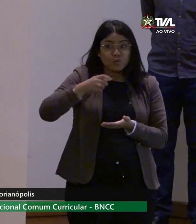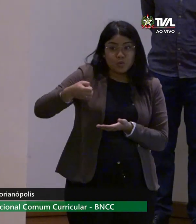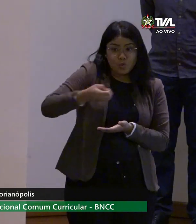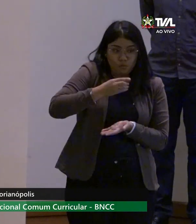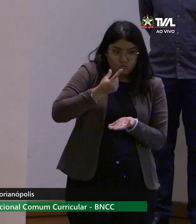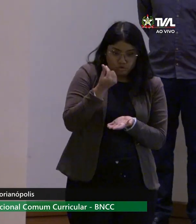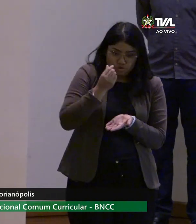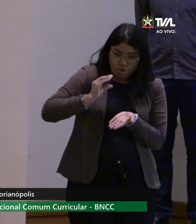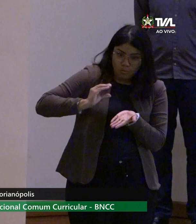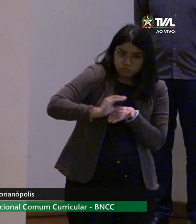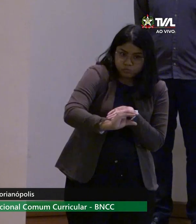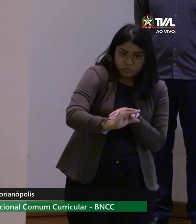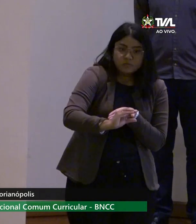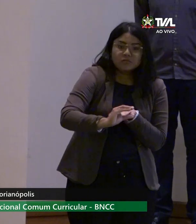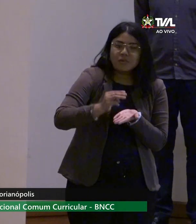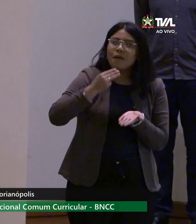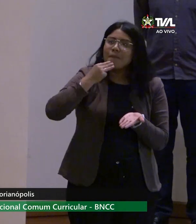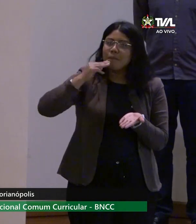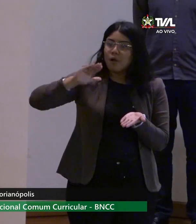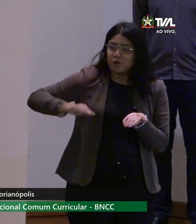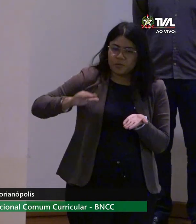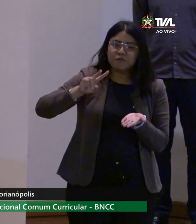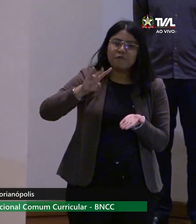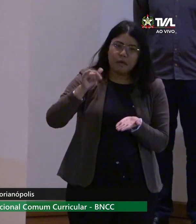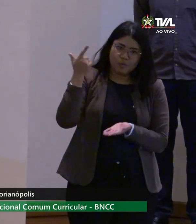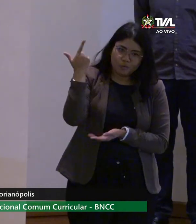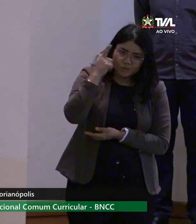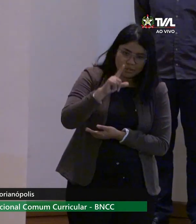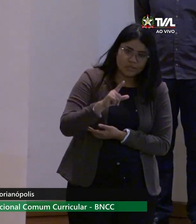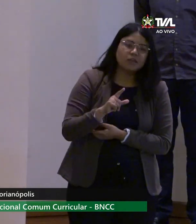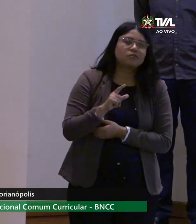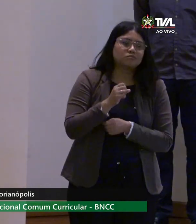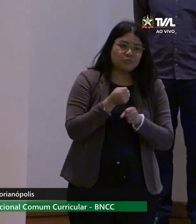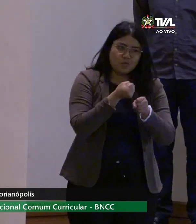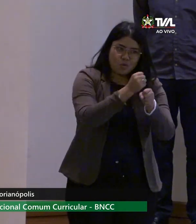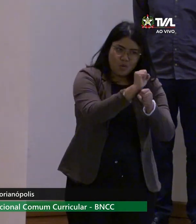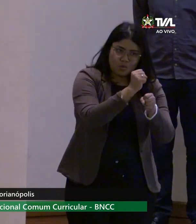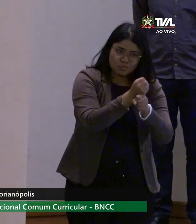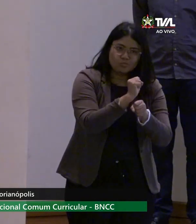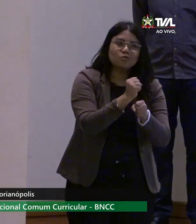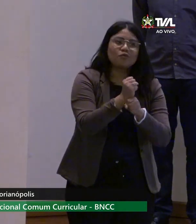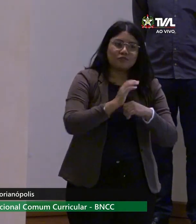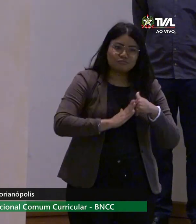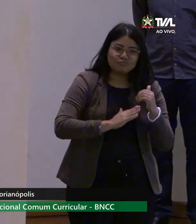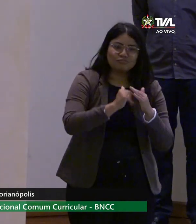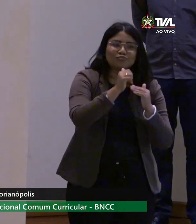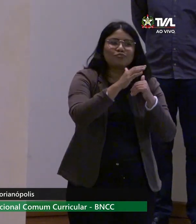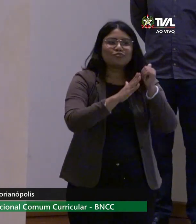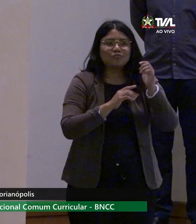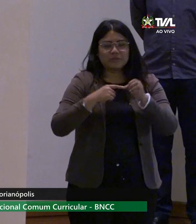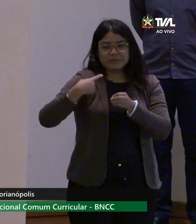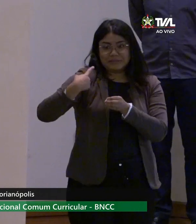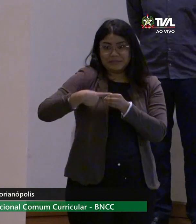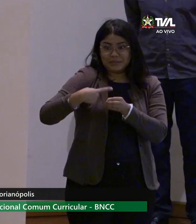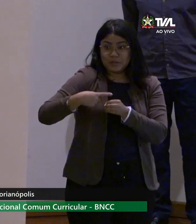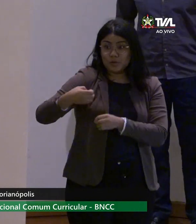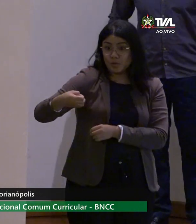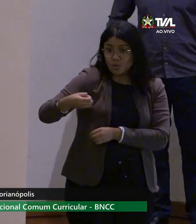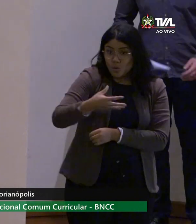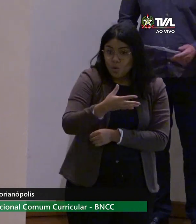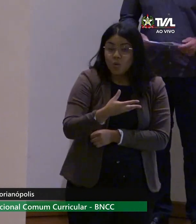velocidade como falou Professor Maurício vamos ter condições de construir e integrar entregar a cidade algumas